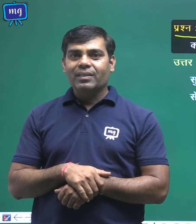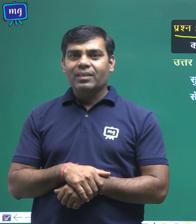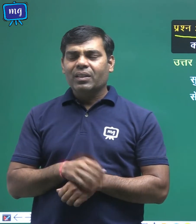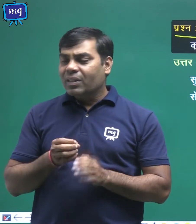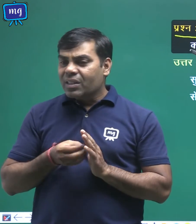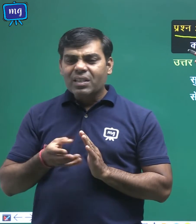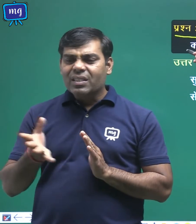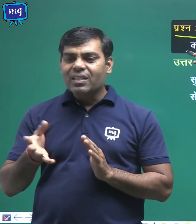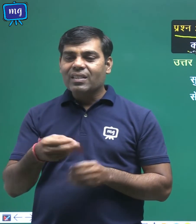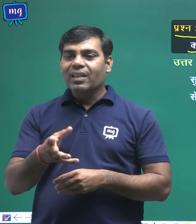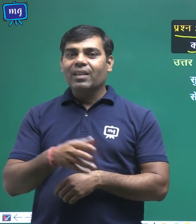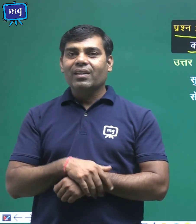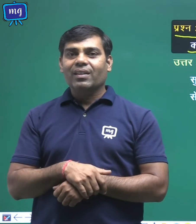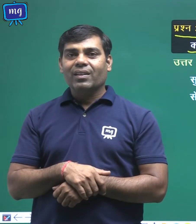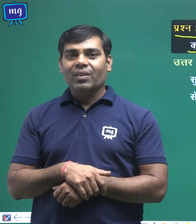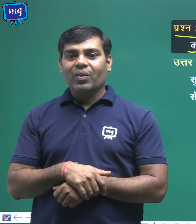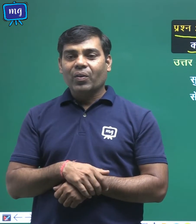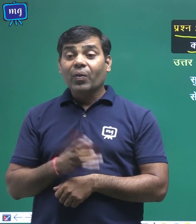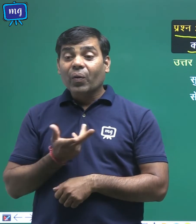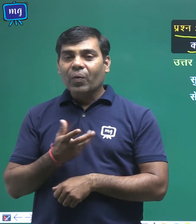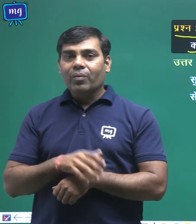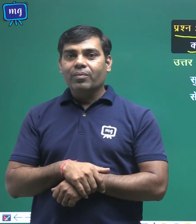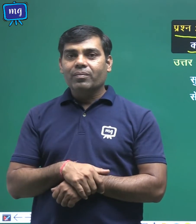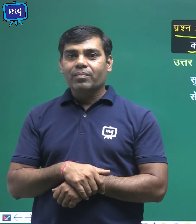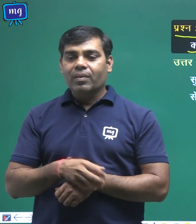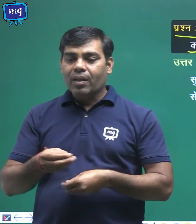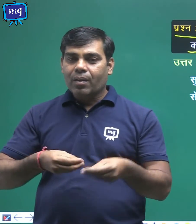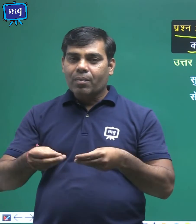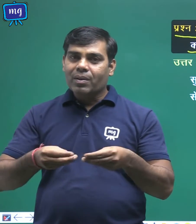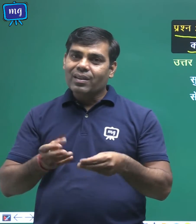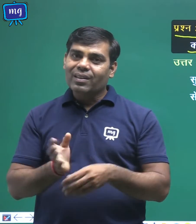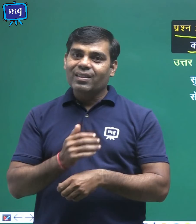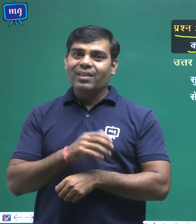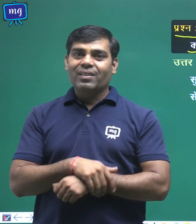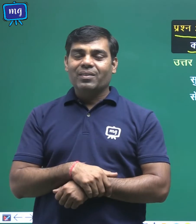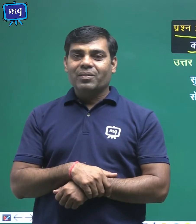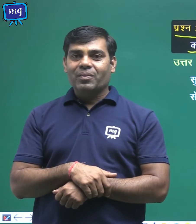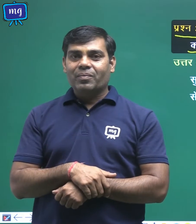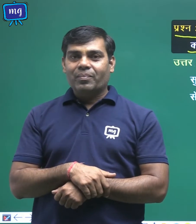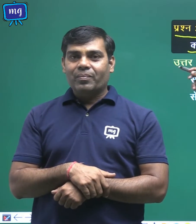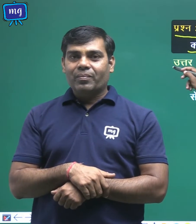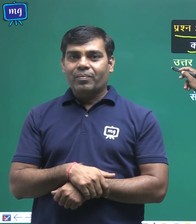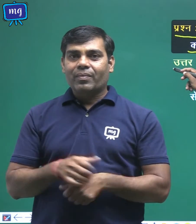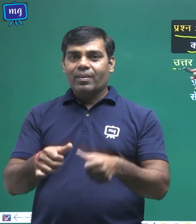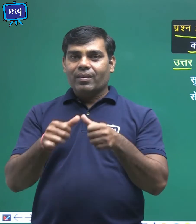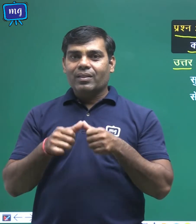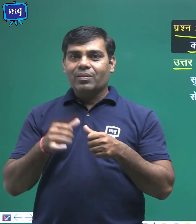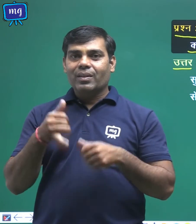आसानी से क्यों बिक जाती थी? उत्तर